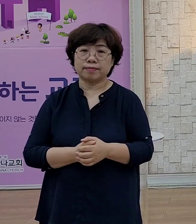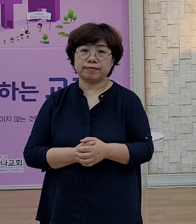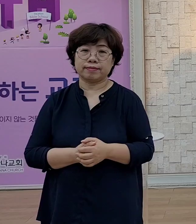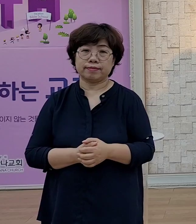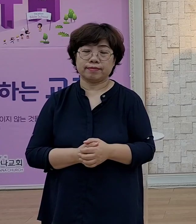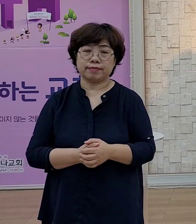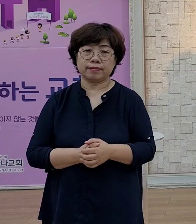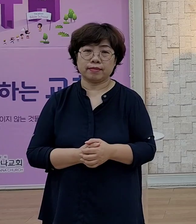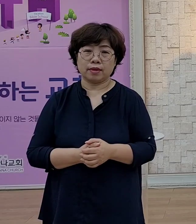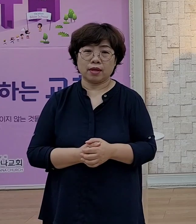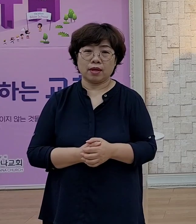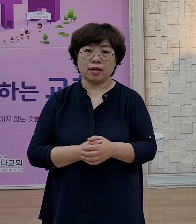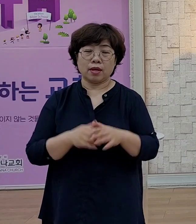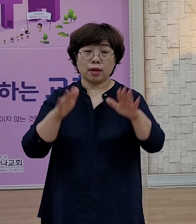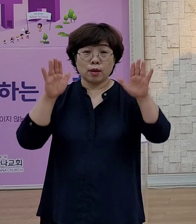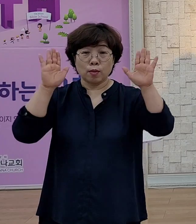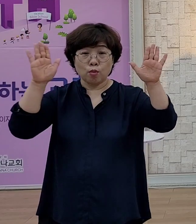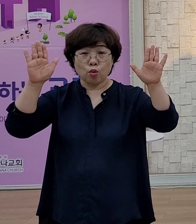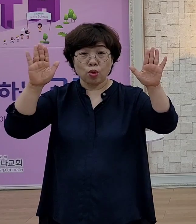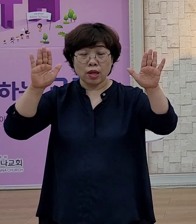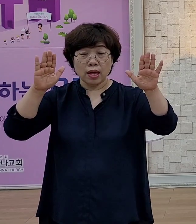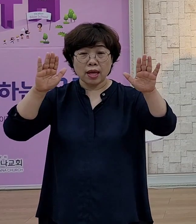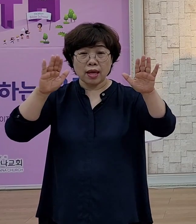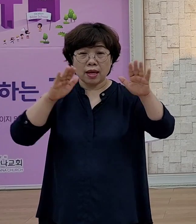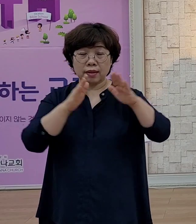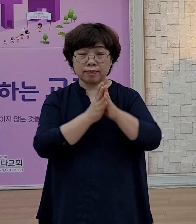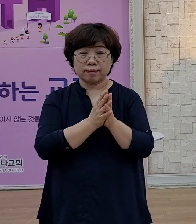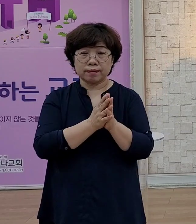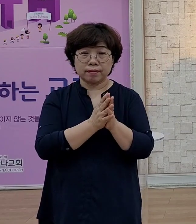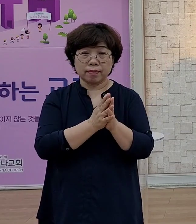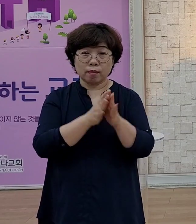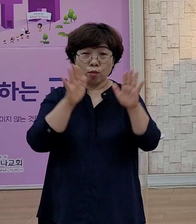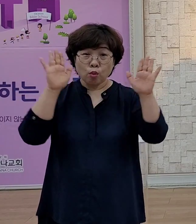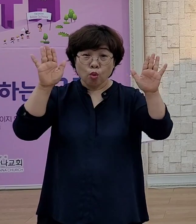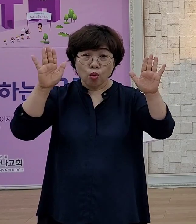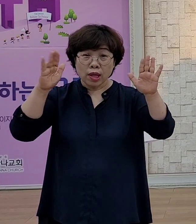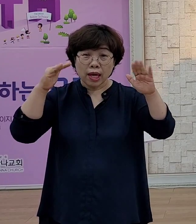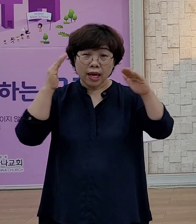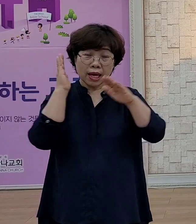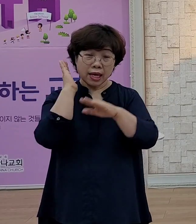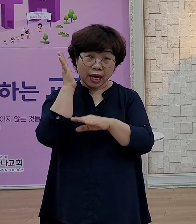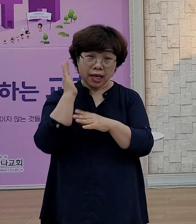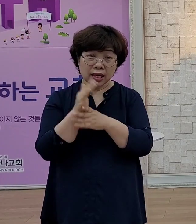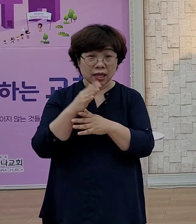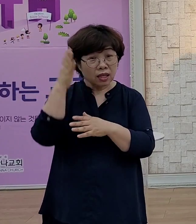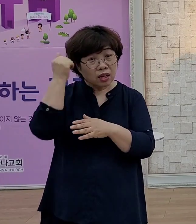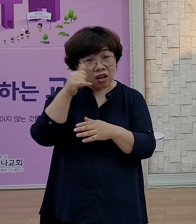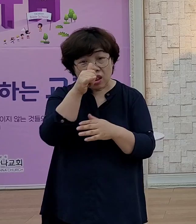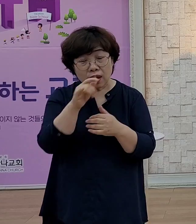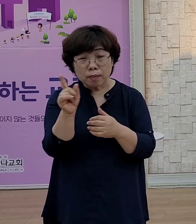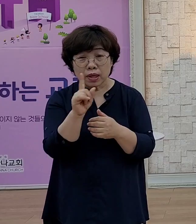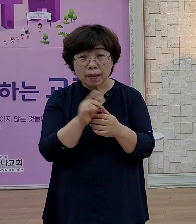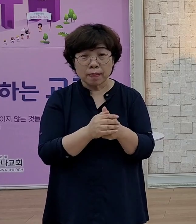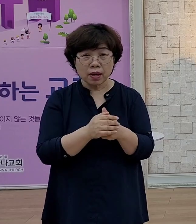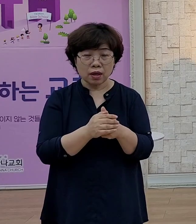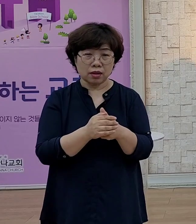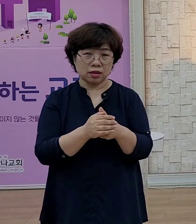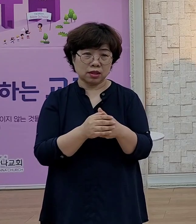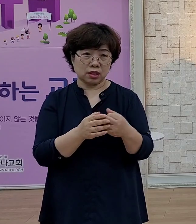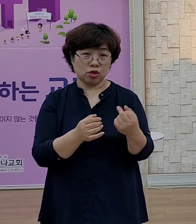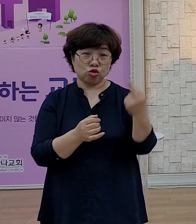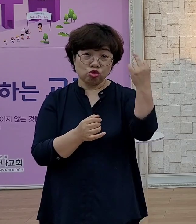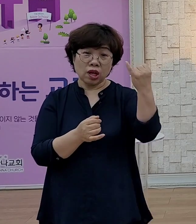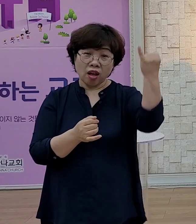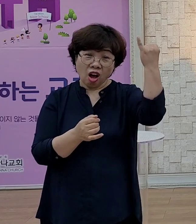그 모세에게 지적했던 그 아론과 미리암 기억나세요? 그 구스 여자를 첩으로 들였잖아요.